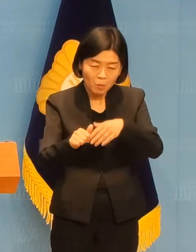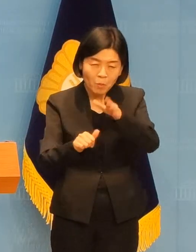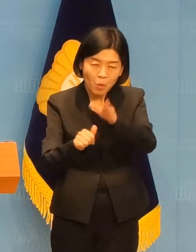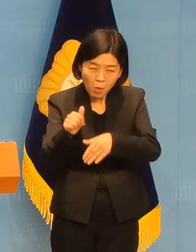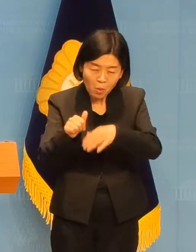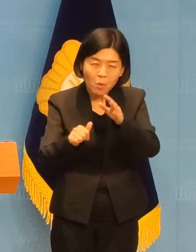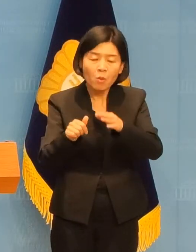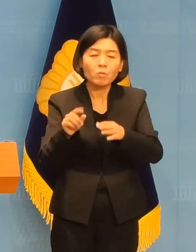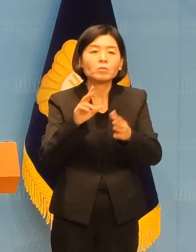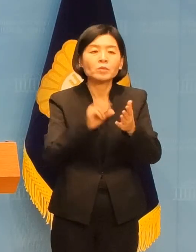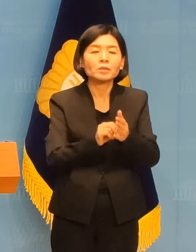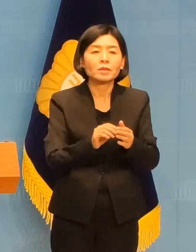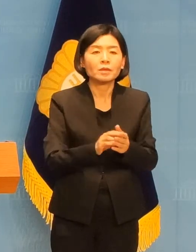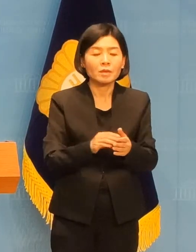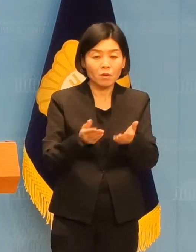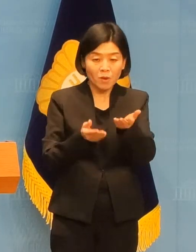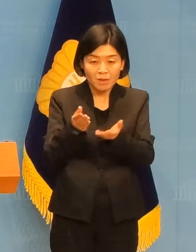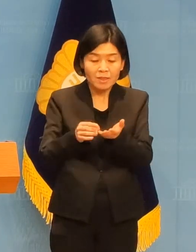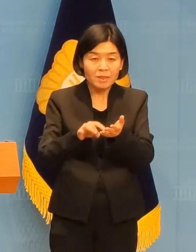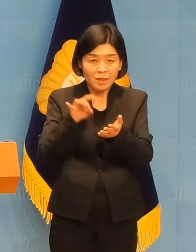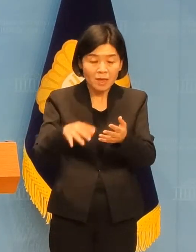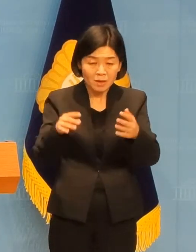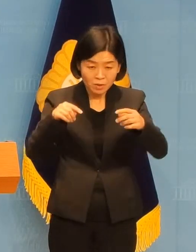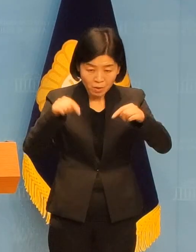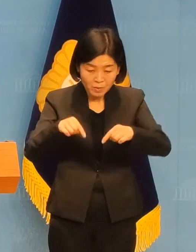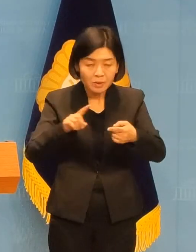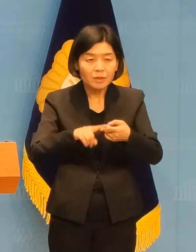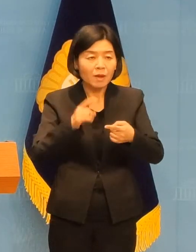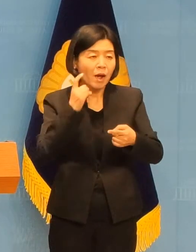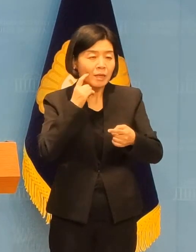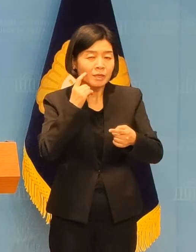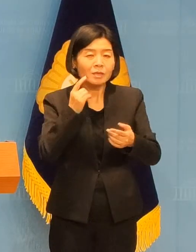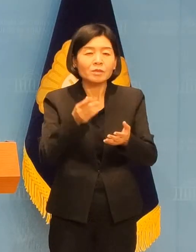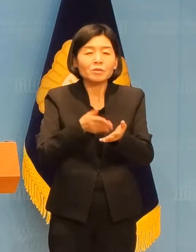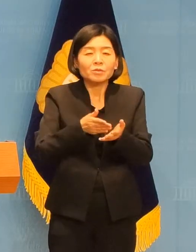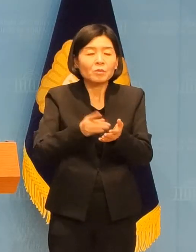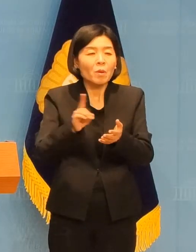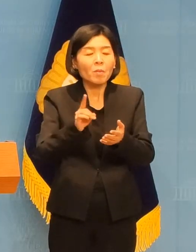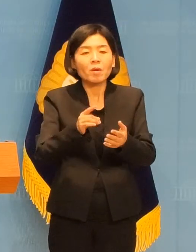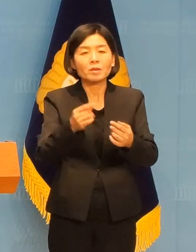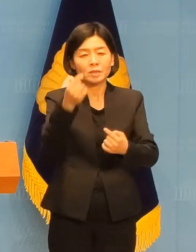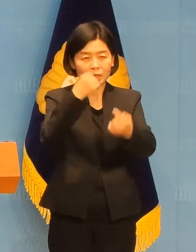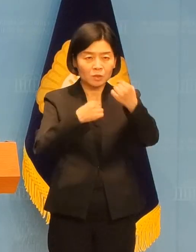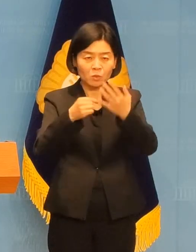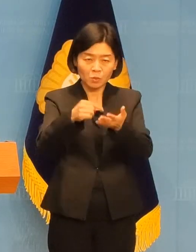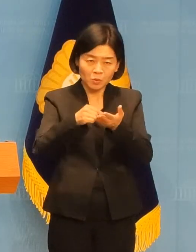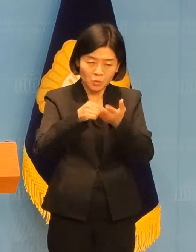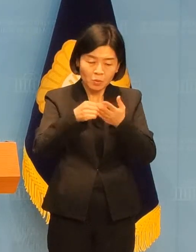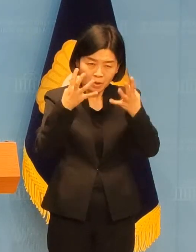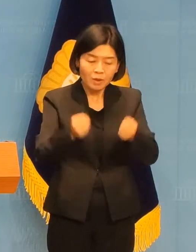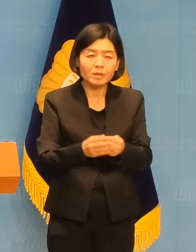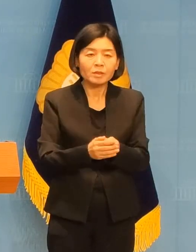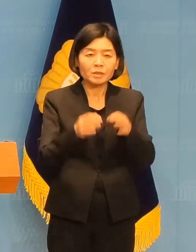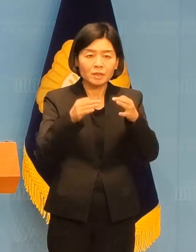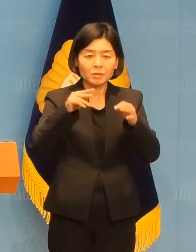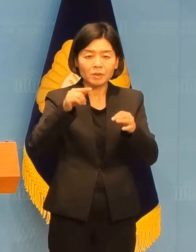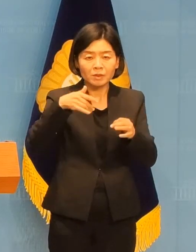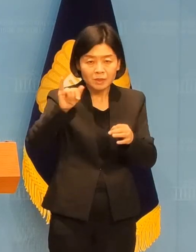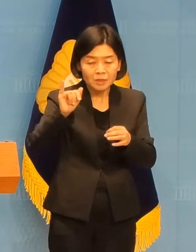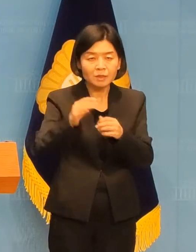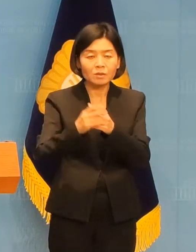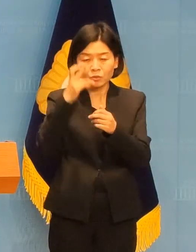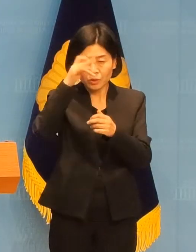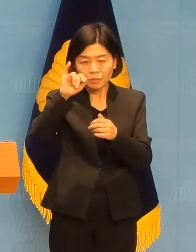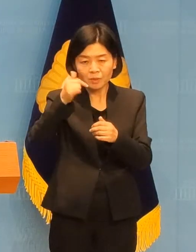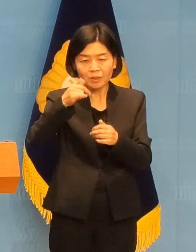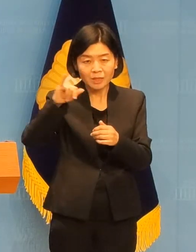관세 협상 관련 가짜뉴스로 여론을 선동하는 사례를 많이 신고해 주셨습니다. 그 외에 김현지 실장 및 최민희 의원 딸 결혼식